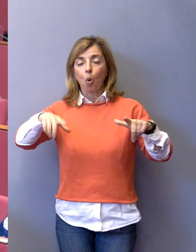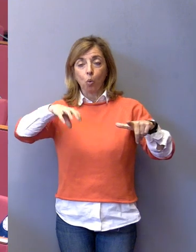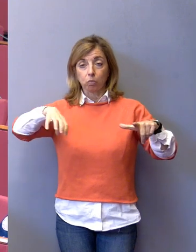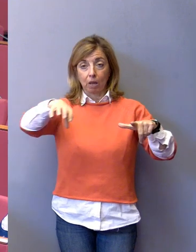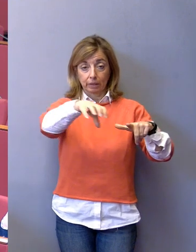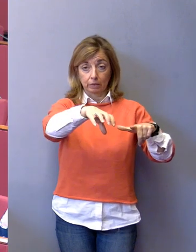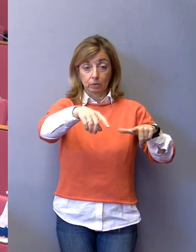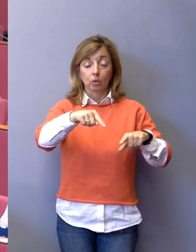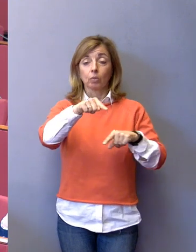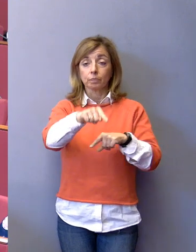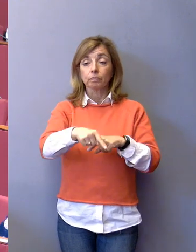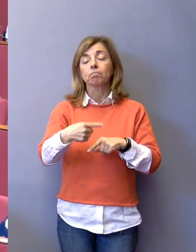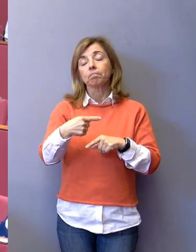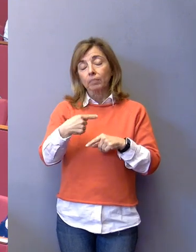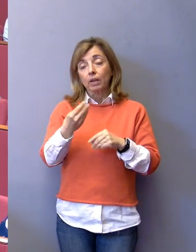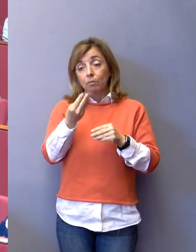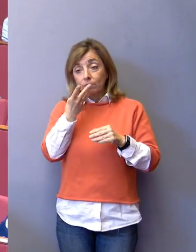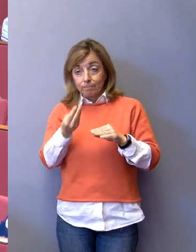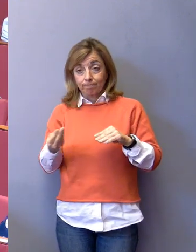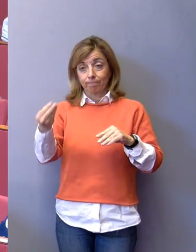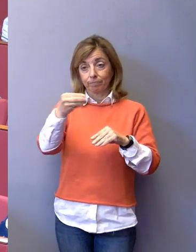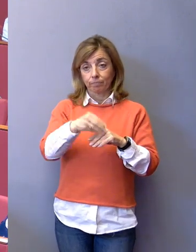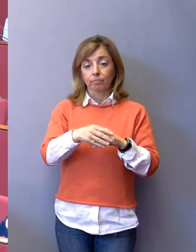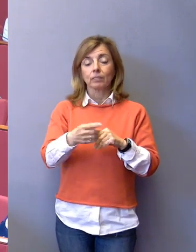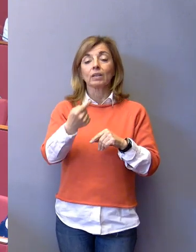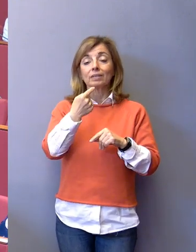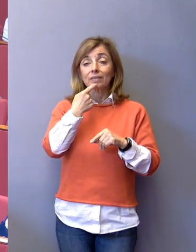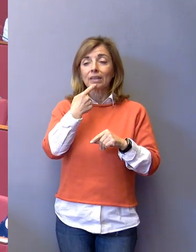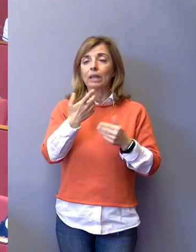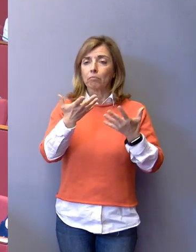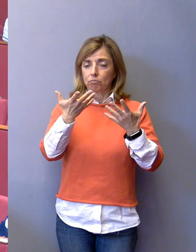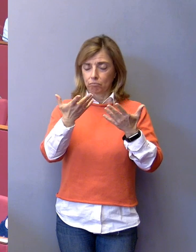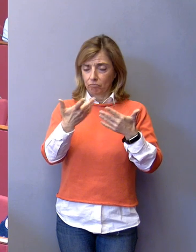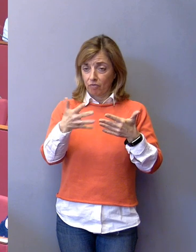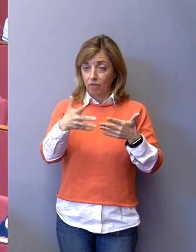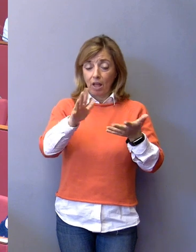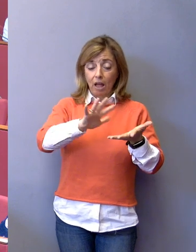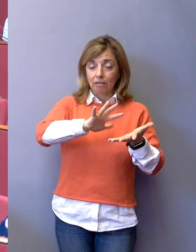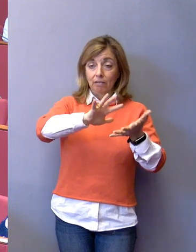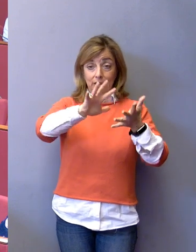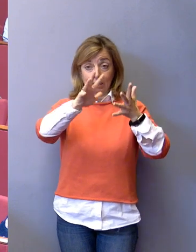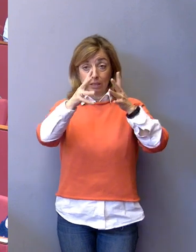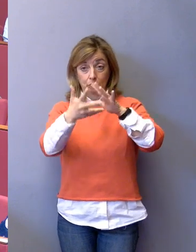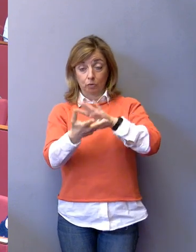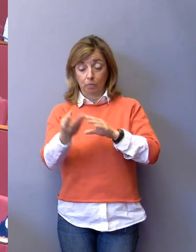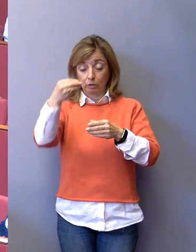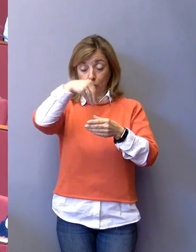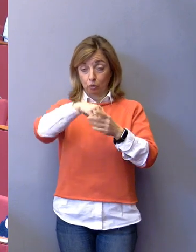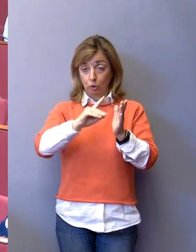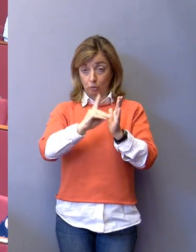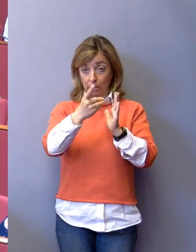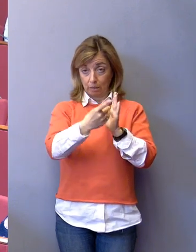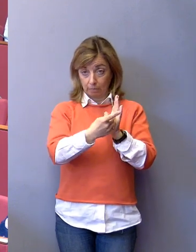l'esenzione per chi attuerà le trasformazioni che sono contenute in questa